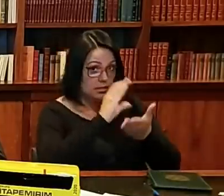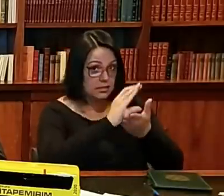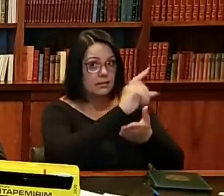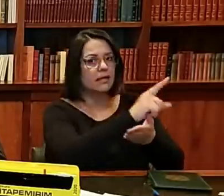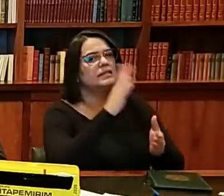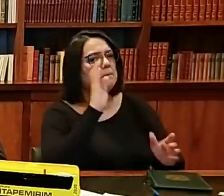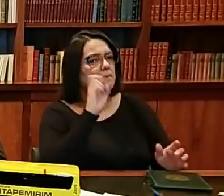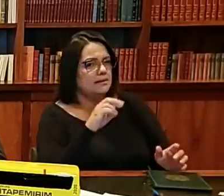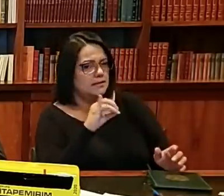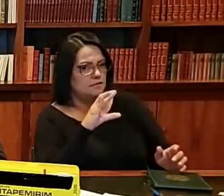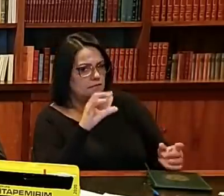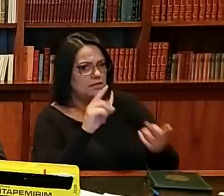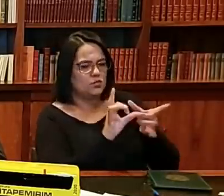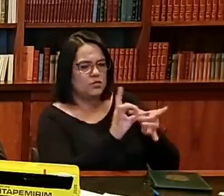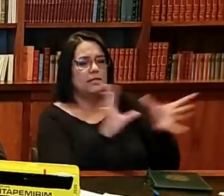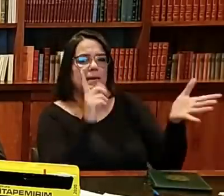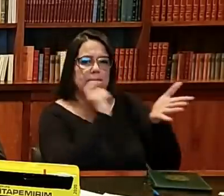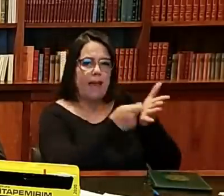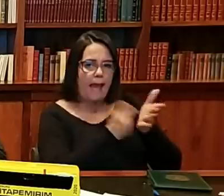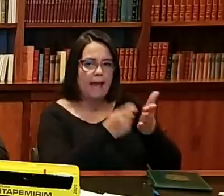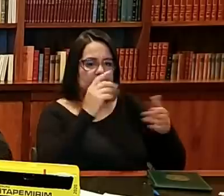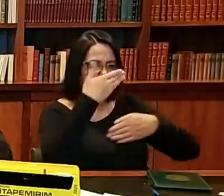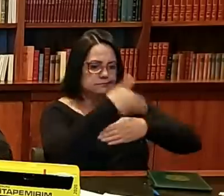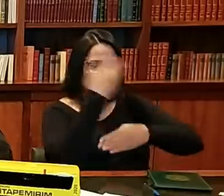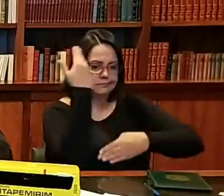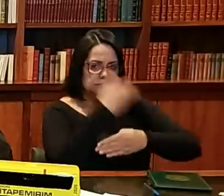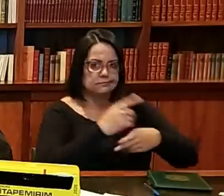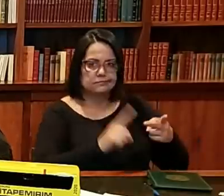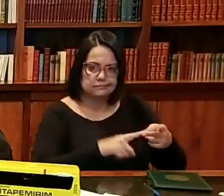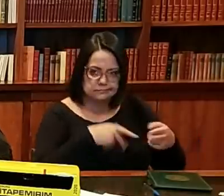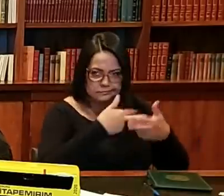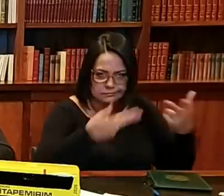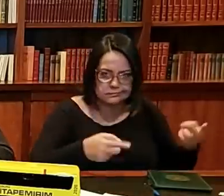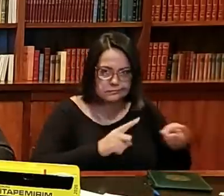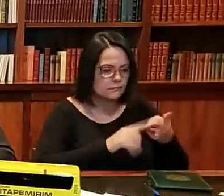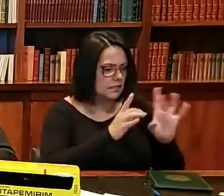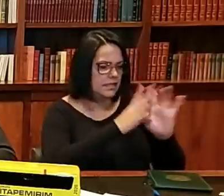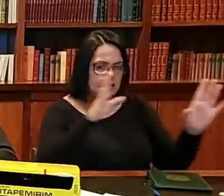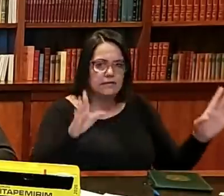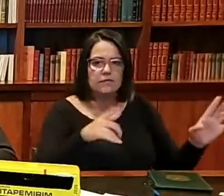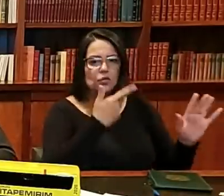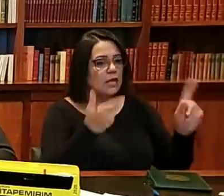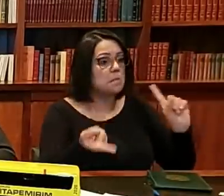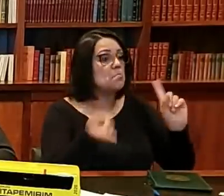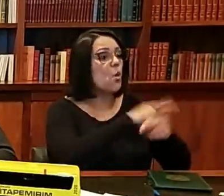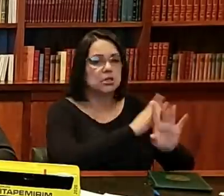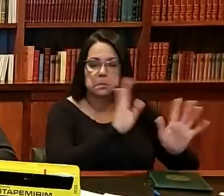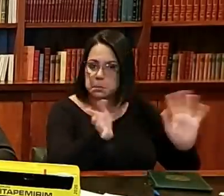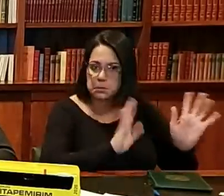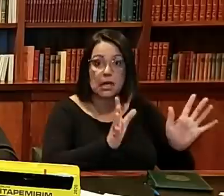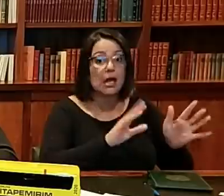de benefícios, com liberdade tarifária, com tempo maior para a exploração do ativo, não tem a reversibilidade dos bens. Então é um